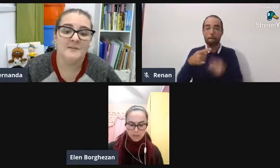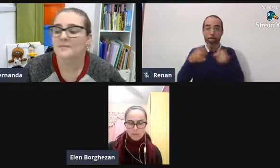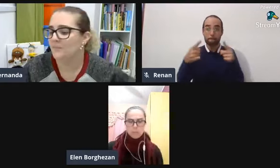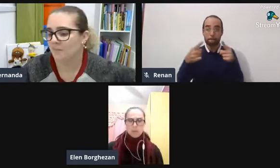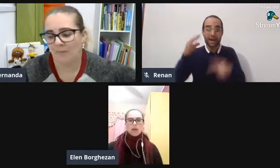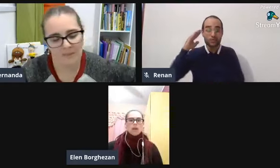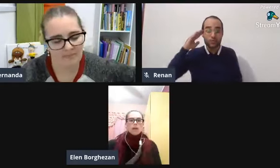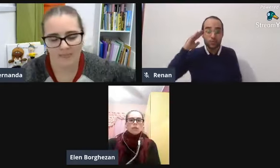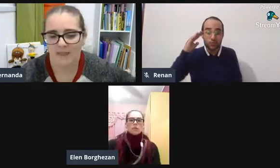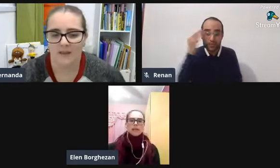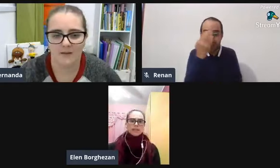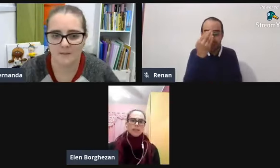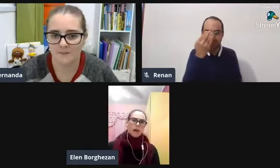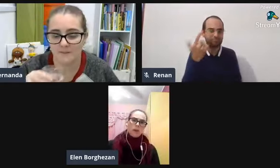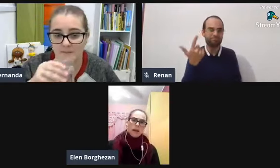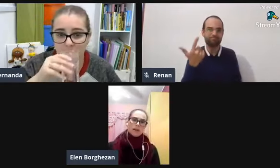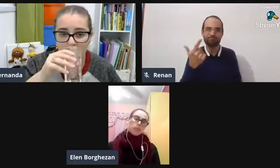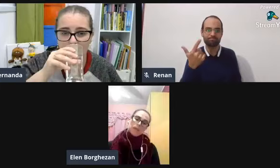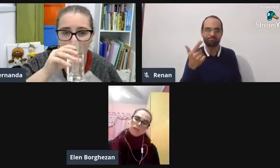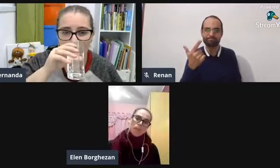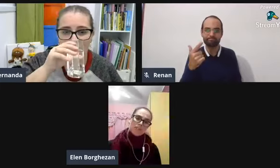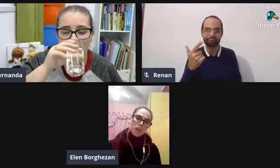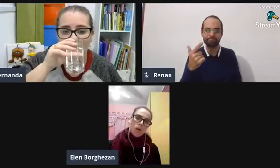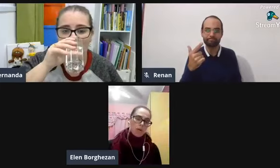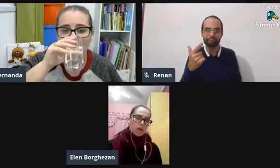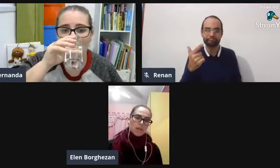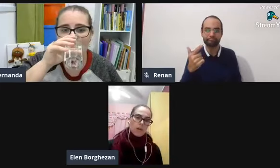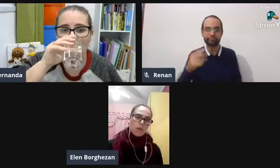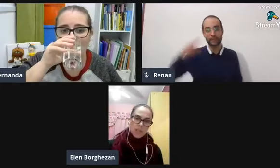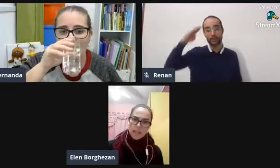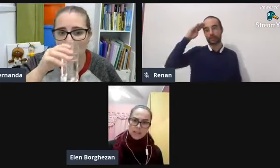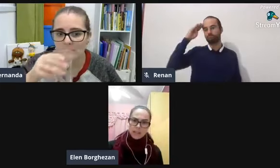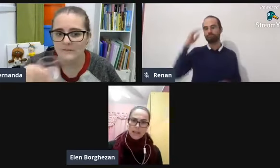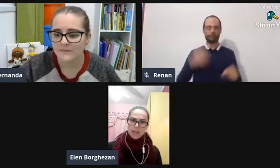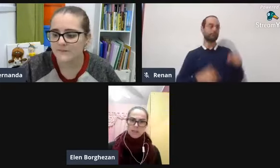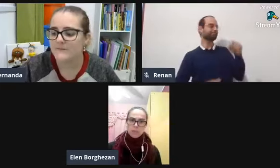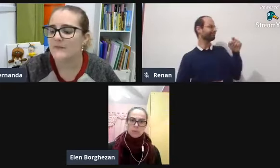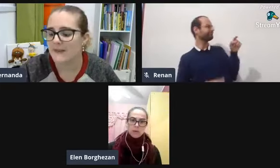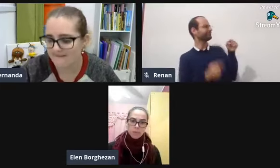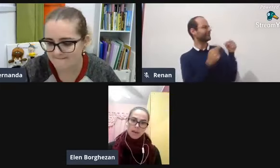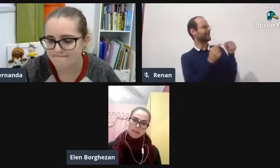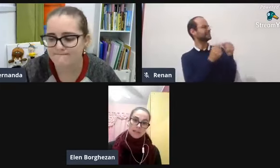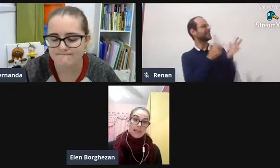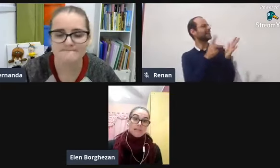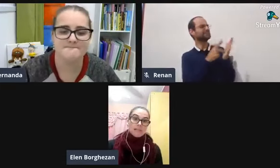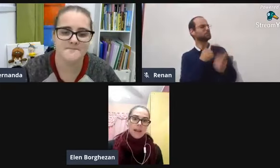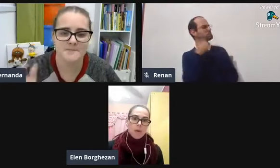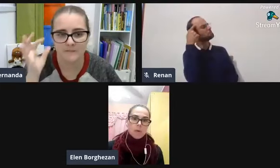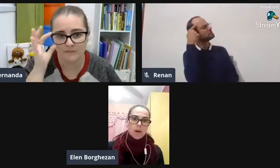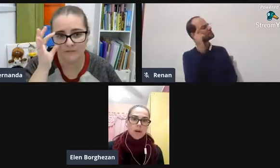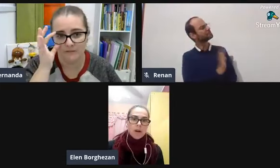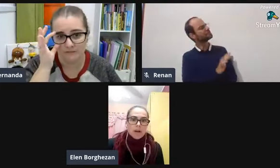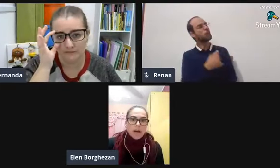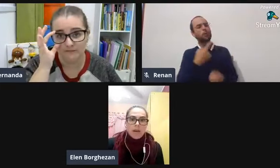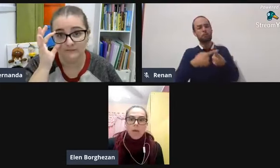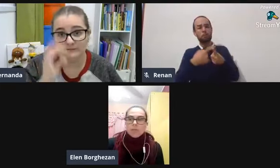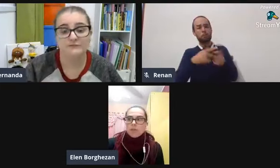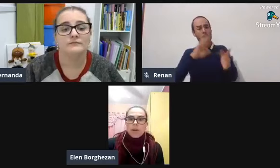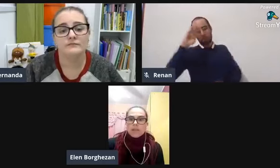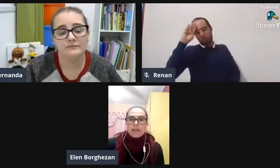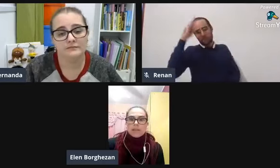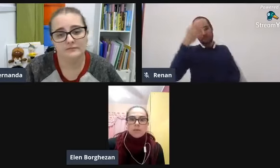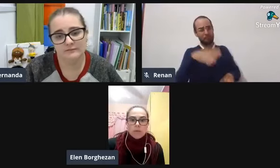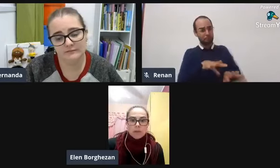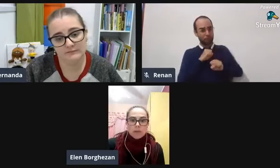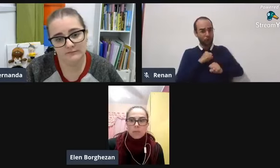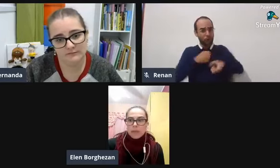tinha pensado nisso, porque tu nasce, principalmente quando é congênita, né? Tipo, se nasceu, é como se